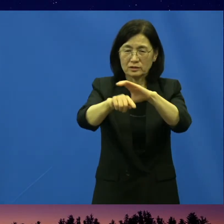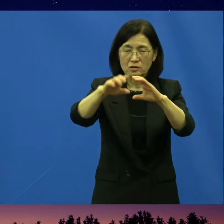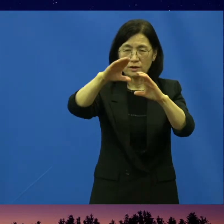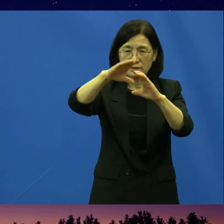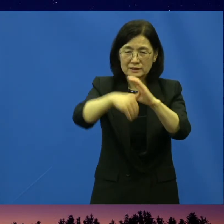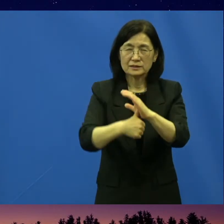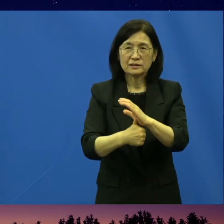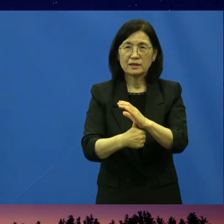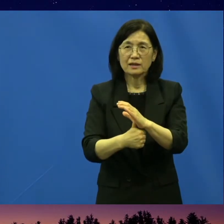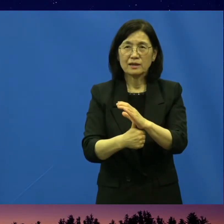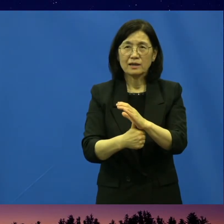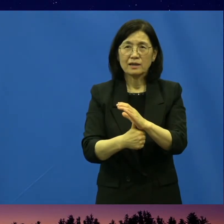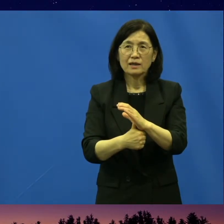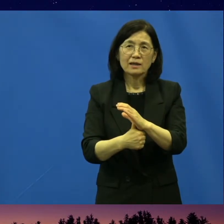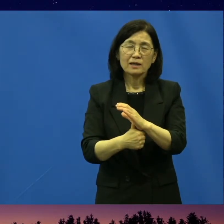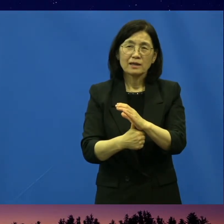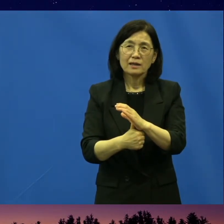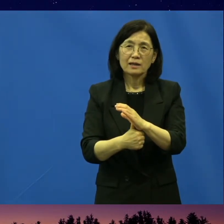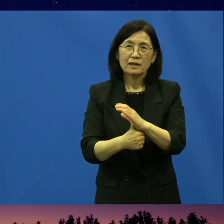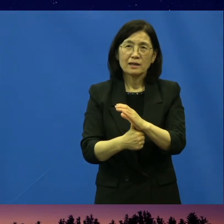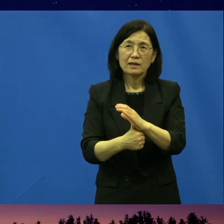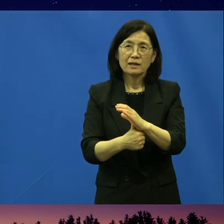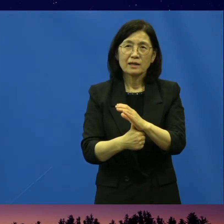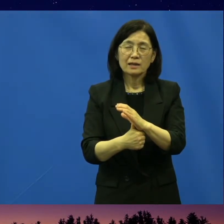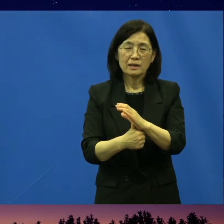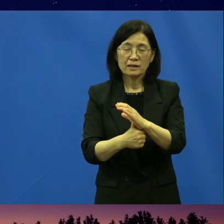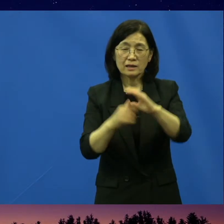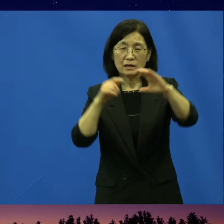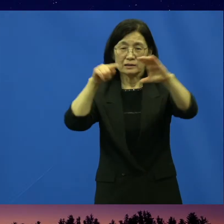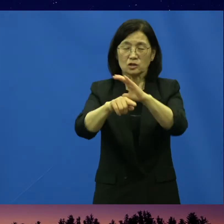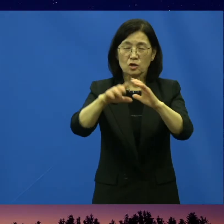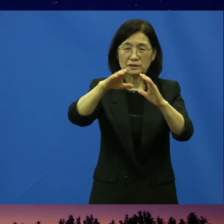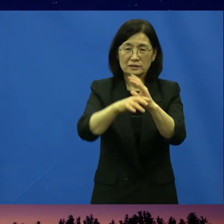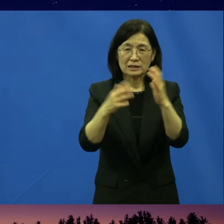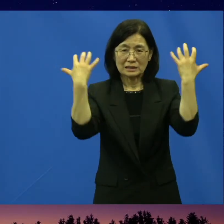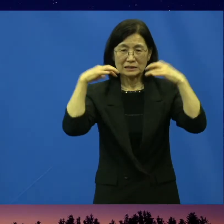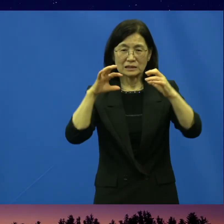0점 몇 초 사이에 그냥 이미 들어가 버리면 어떻게 해요?